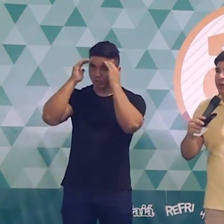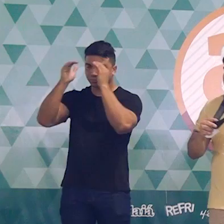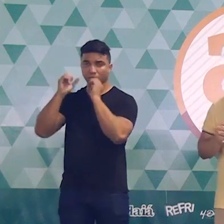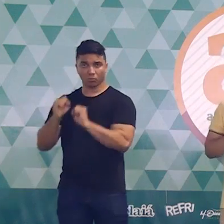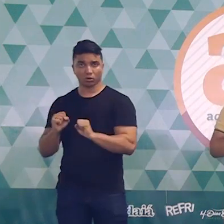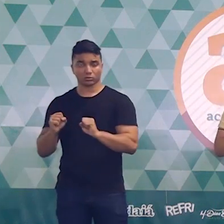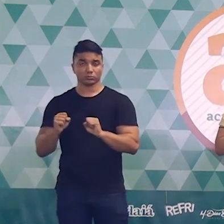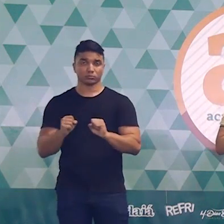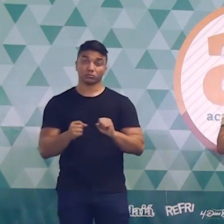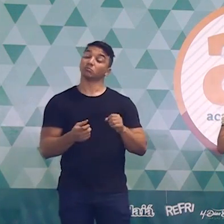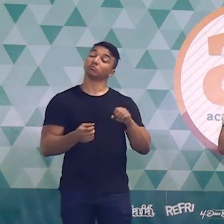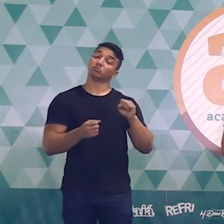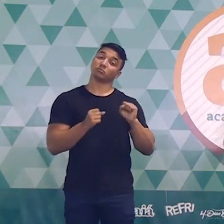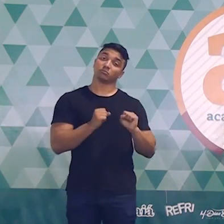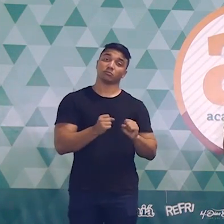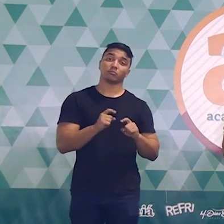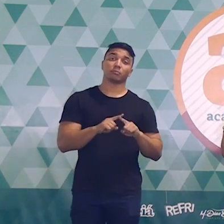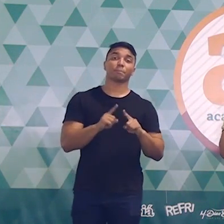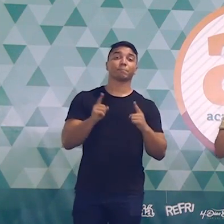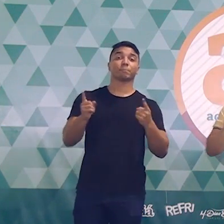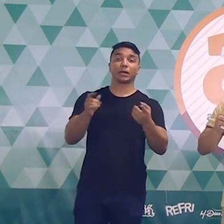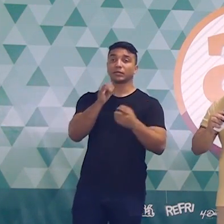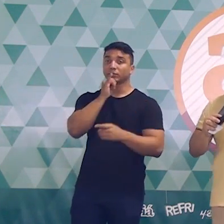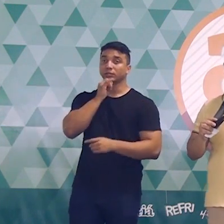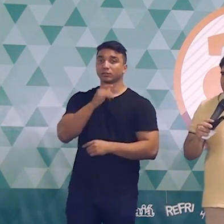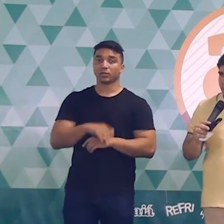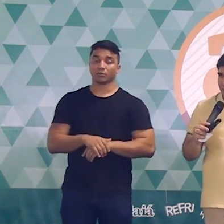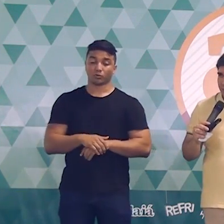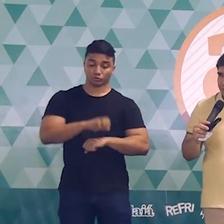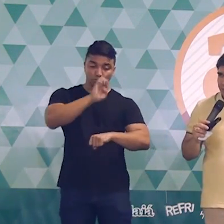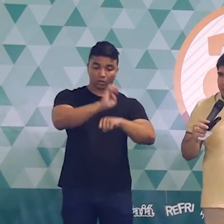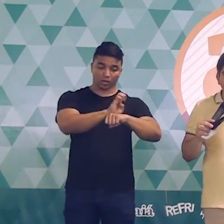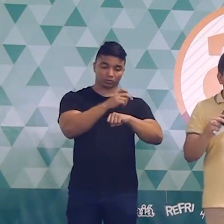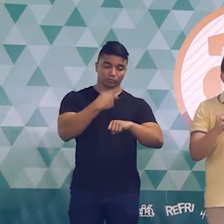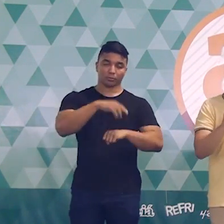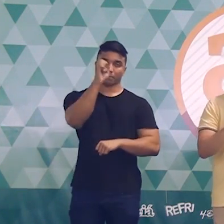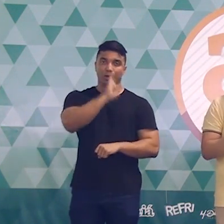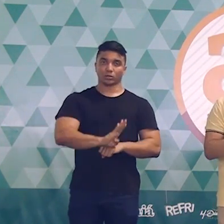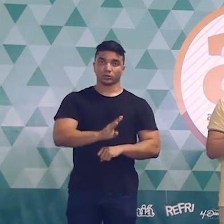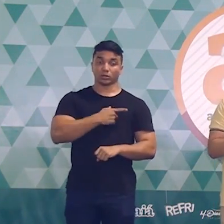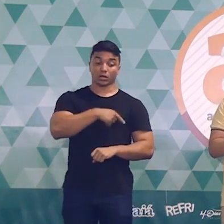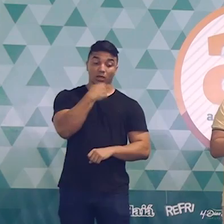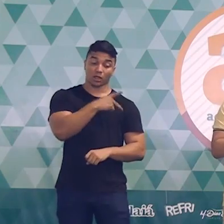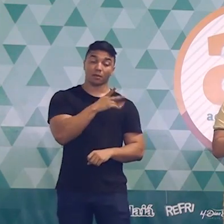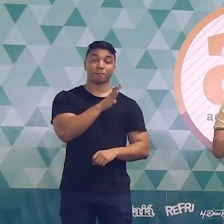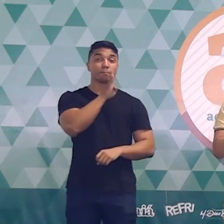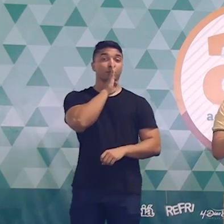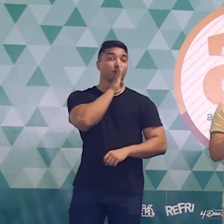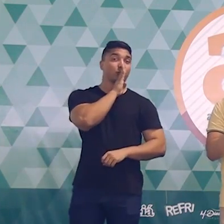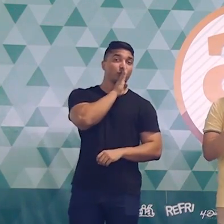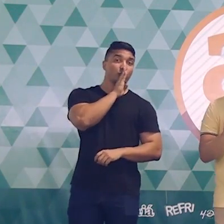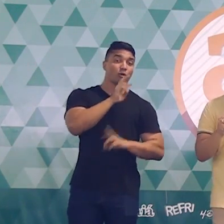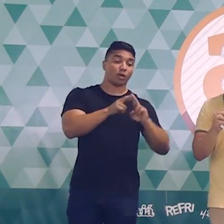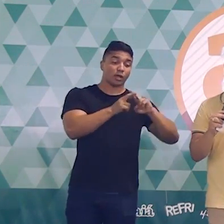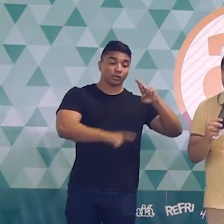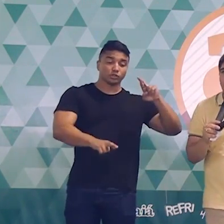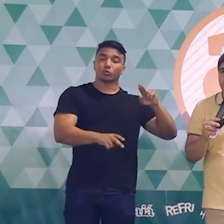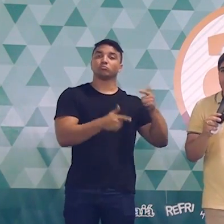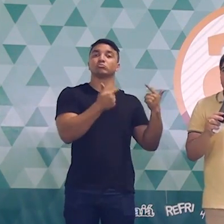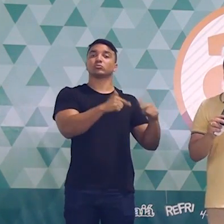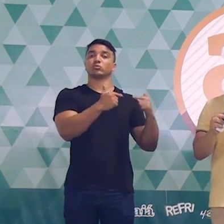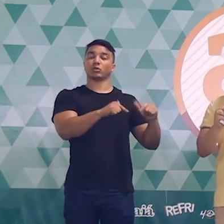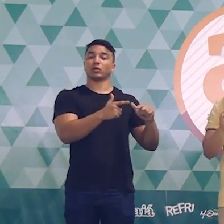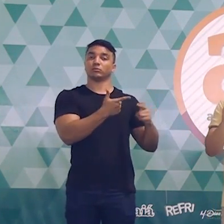ou não podem? Mas eu não posso pegar o Estado brasileiro, que é um Estado laico, que não tem religião